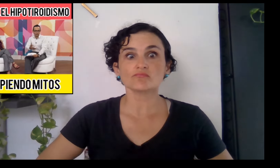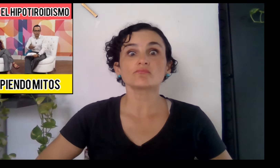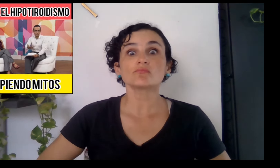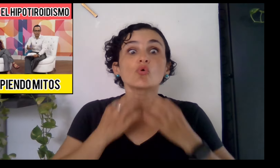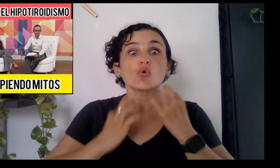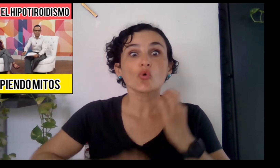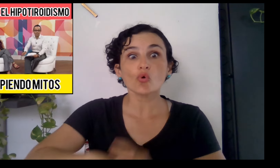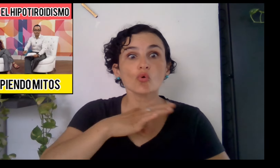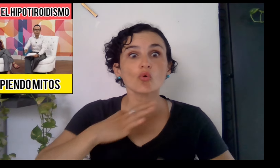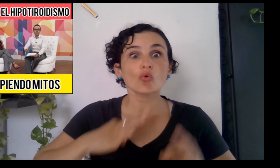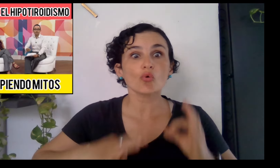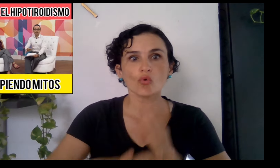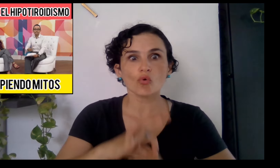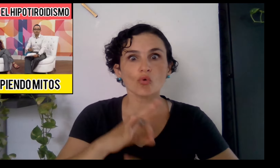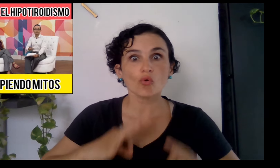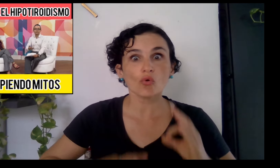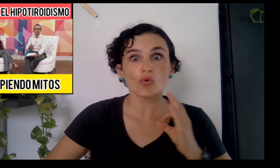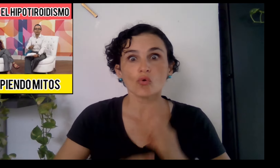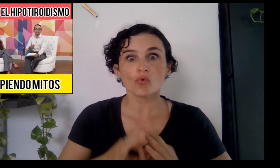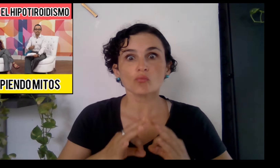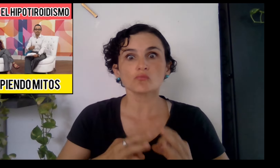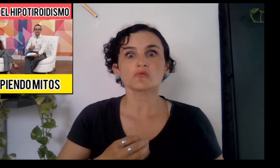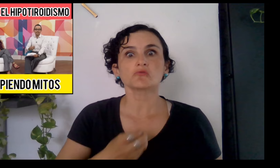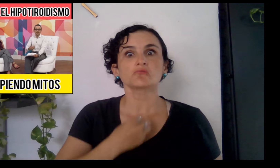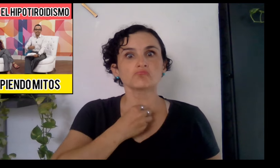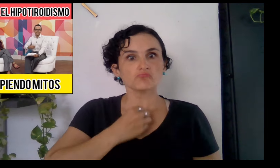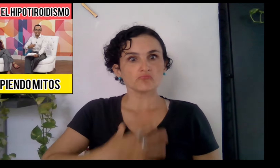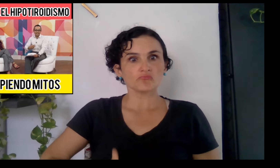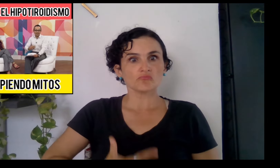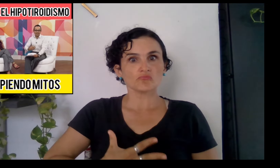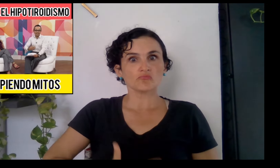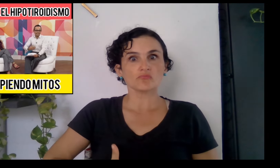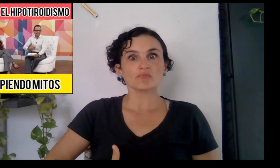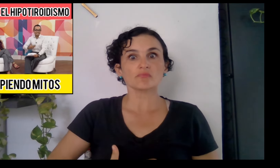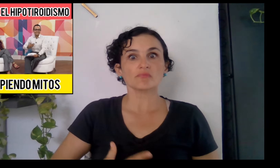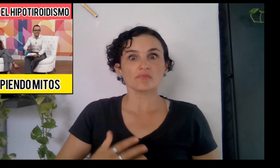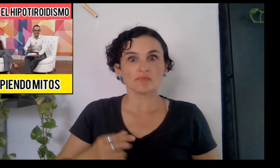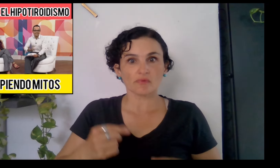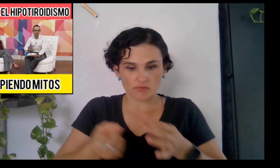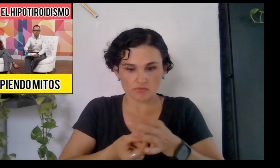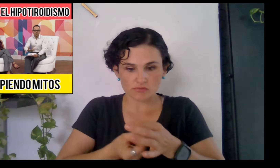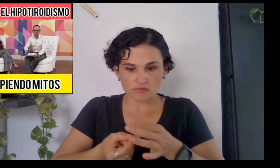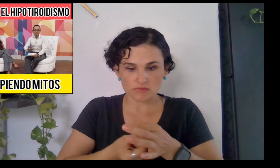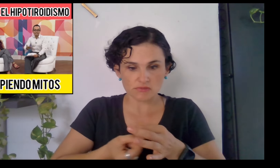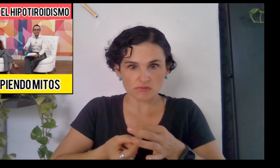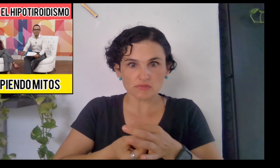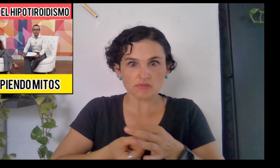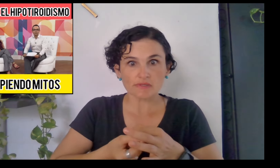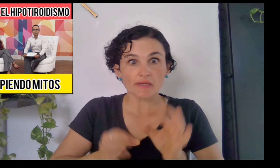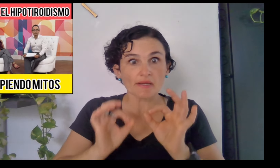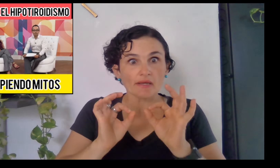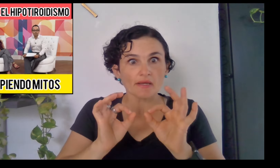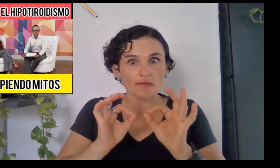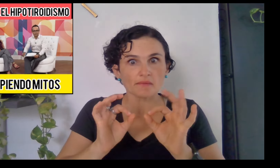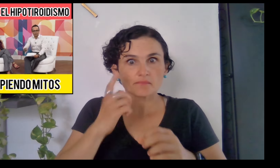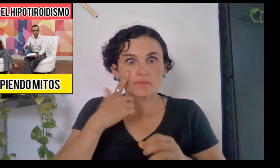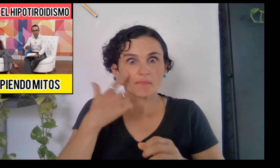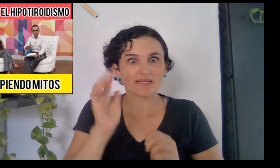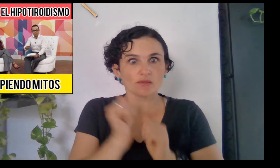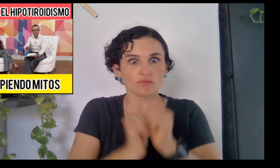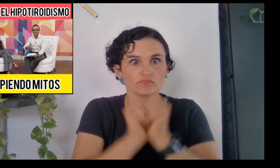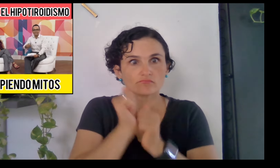la hormona de la tiroides, un mecanismo dentro de la célula clave enciende los motores, y ese es el paso conclusivo para